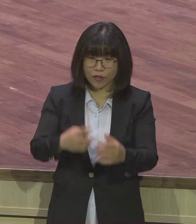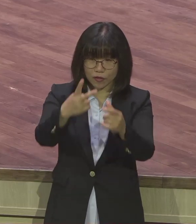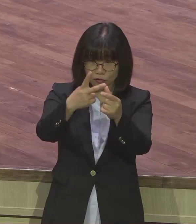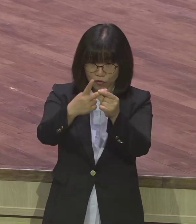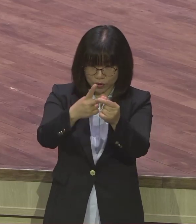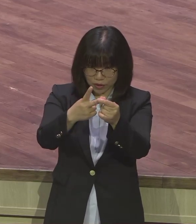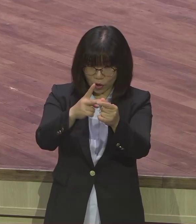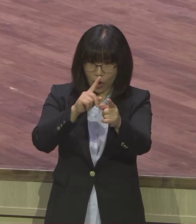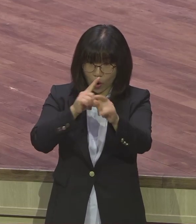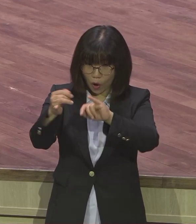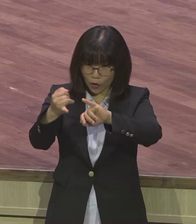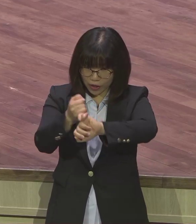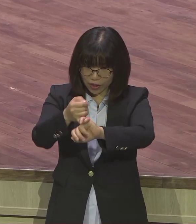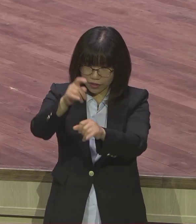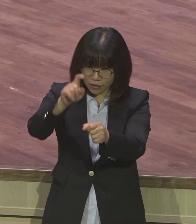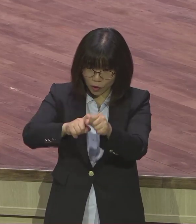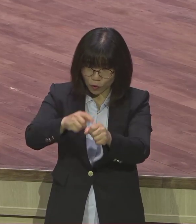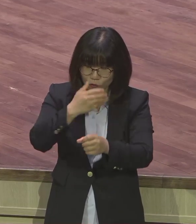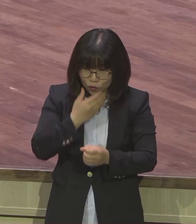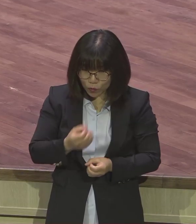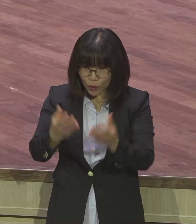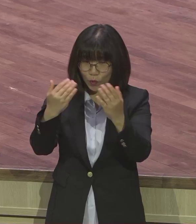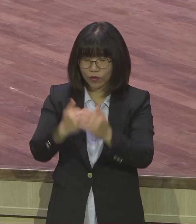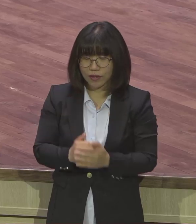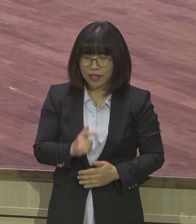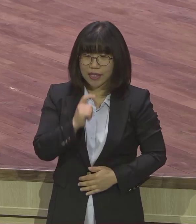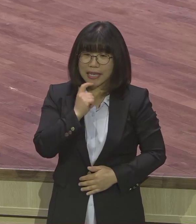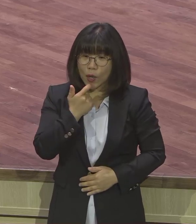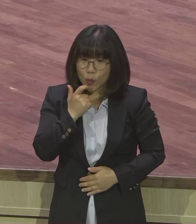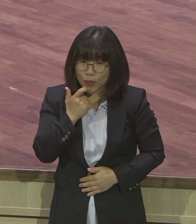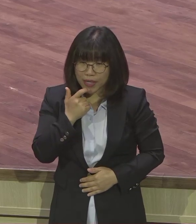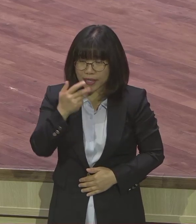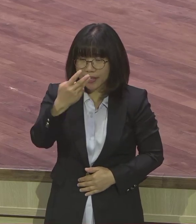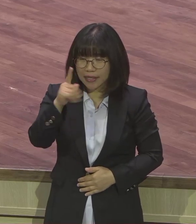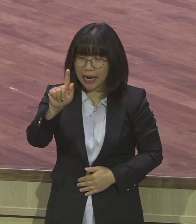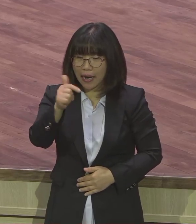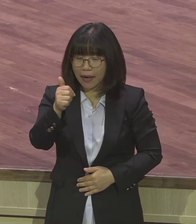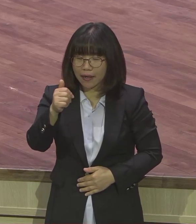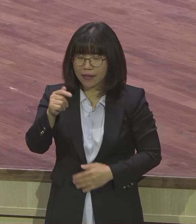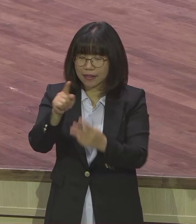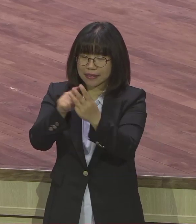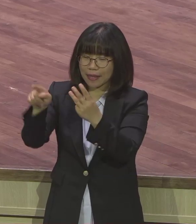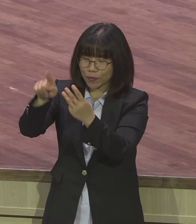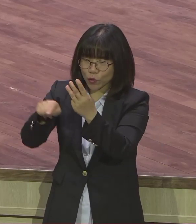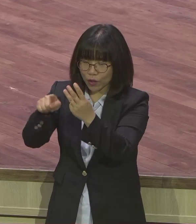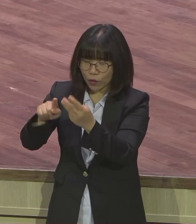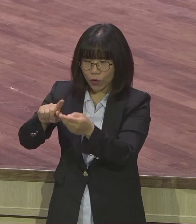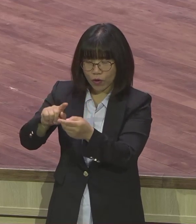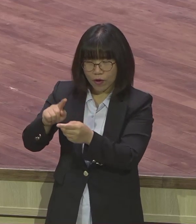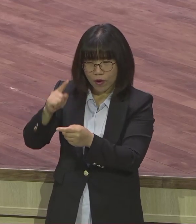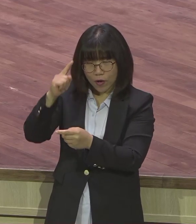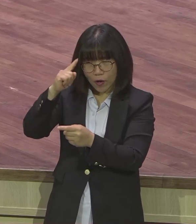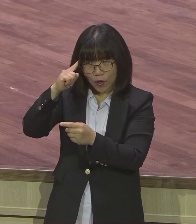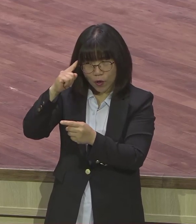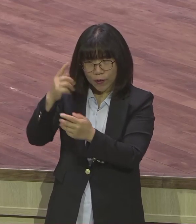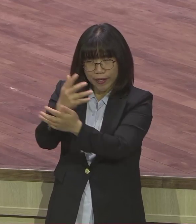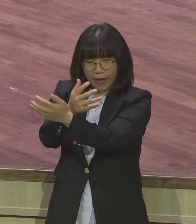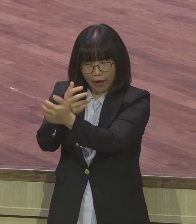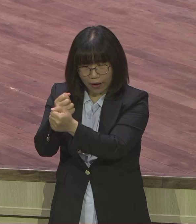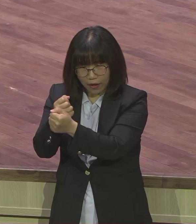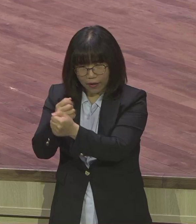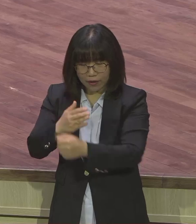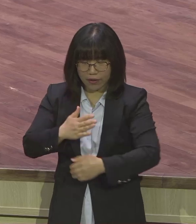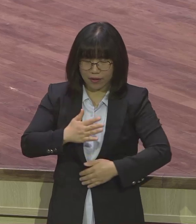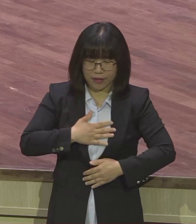언약적 축복입니다. 본문 29절 이하에 보면 야곱이요 라반과 거래를 하는 내용이 나옵니다. 자신의 품삯을